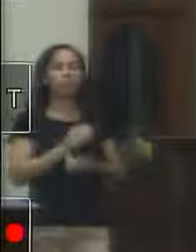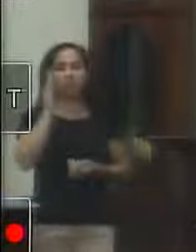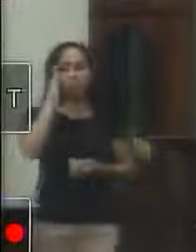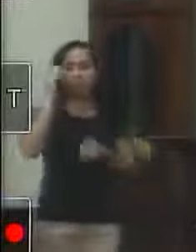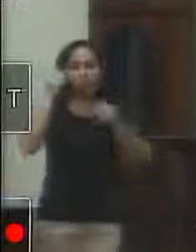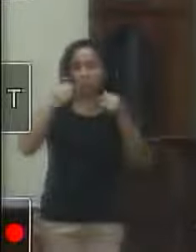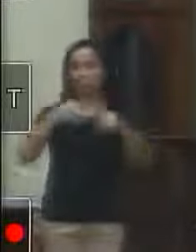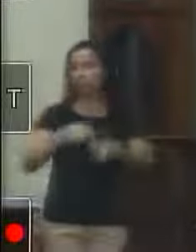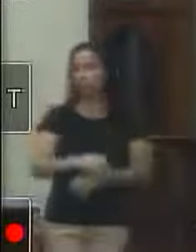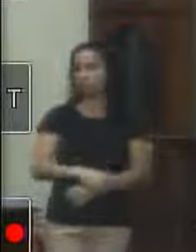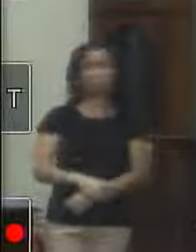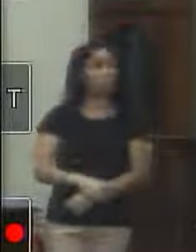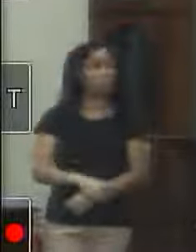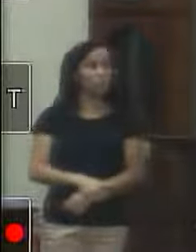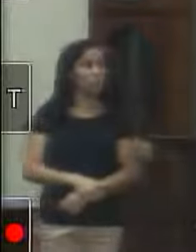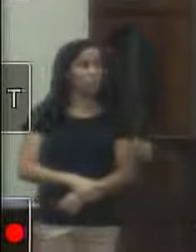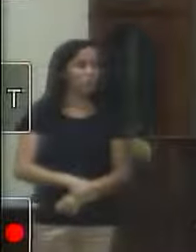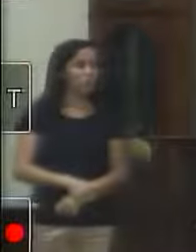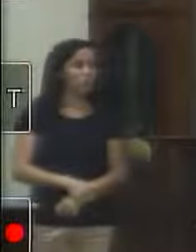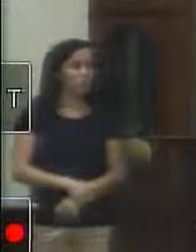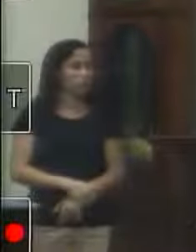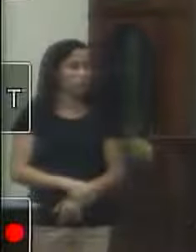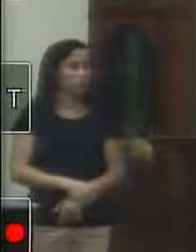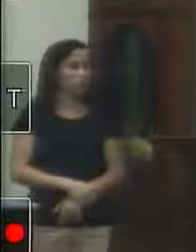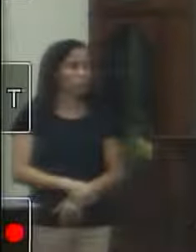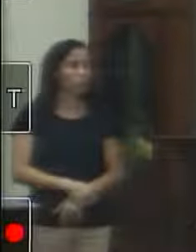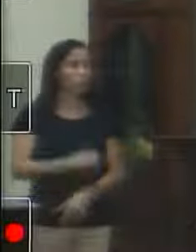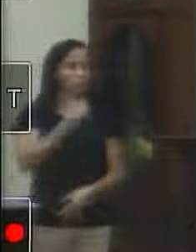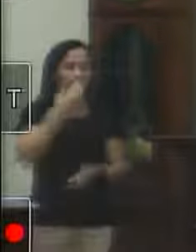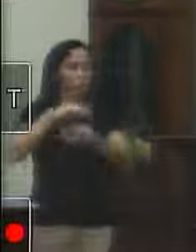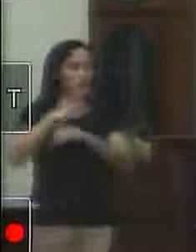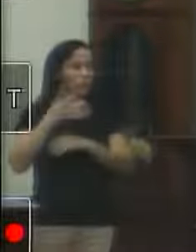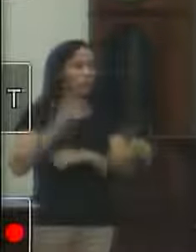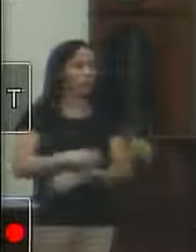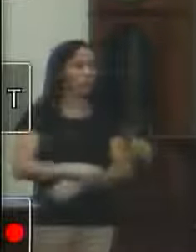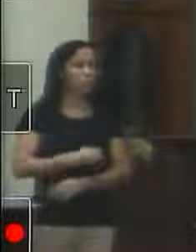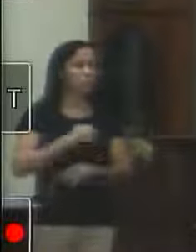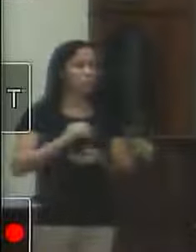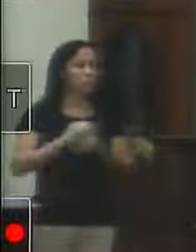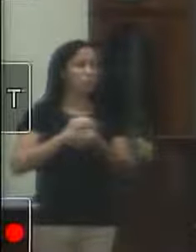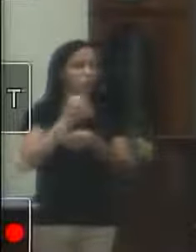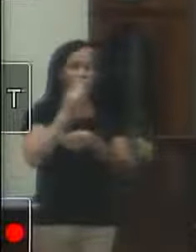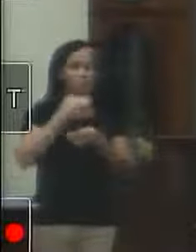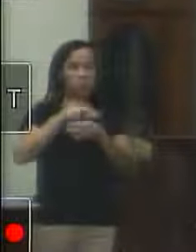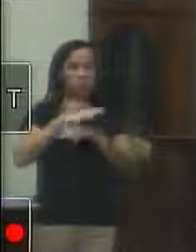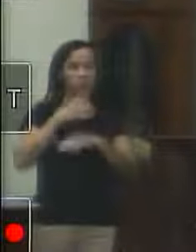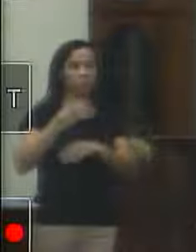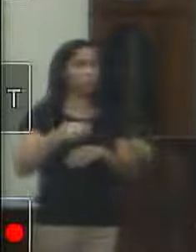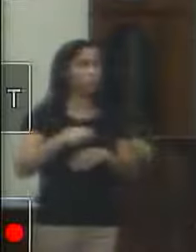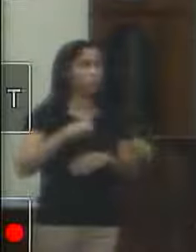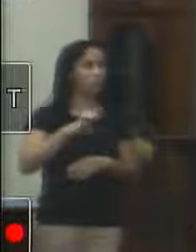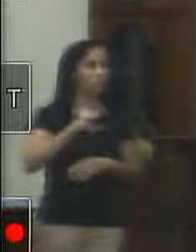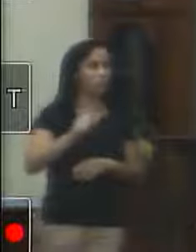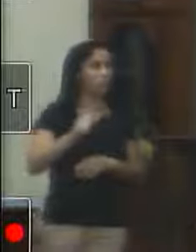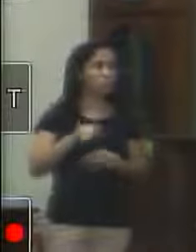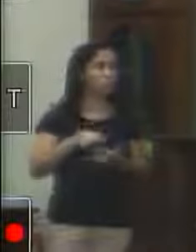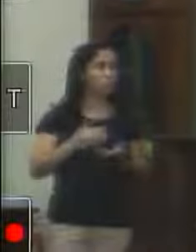esclarecidas. Aí eu agradeço. Boa noite a todos, boa noite à mesa. A princípio, eu